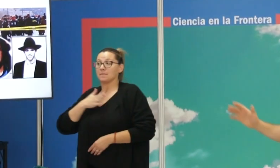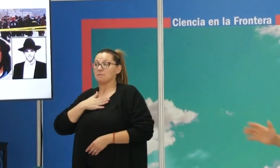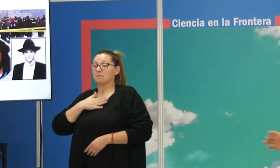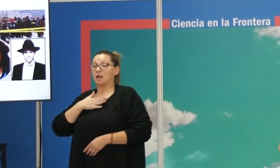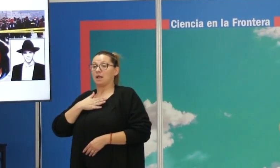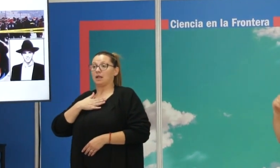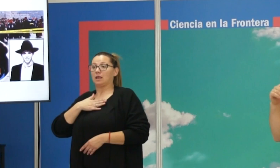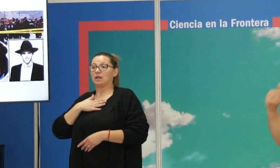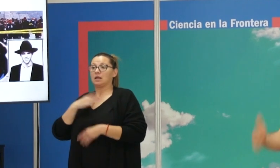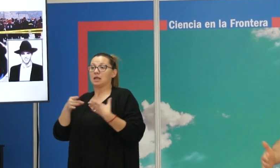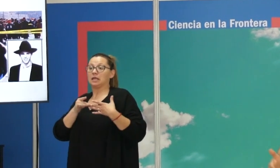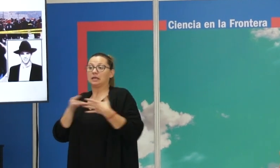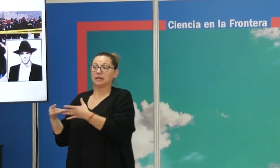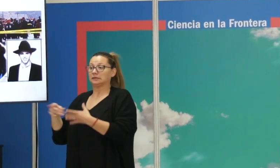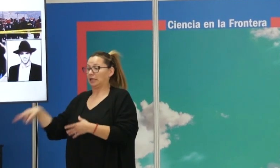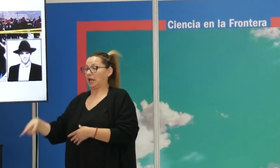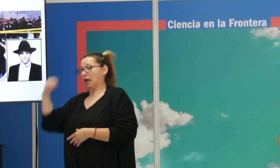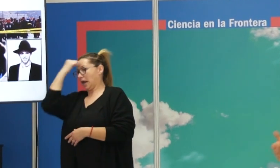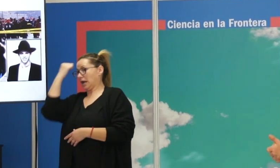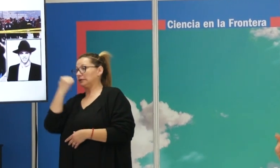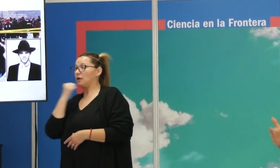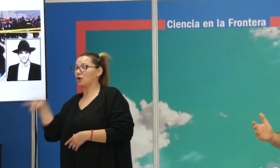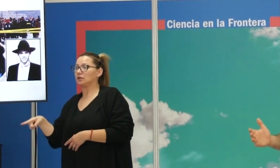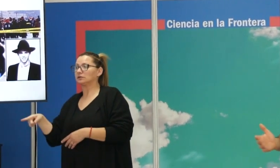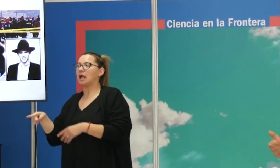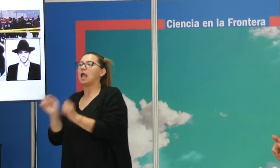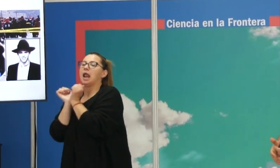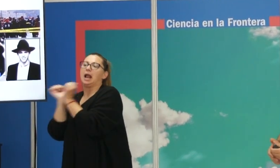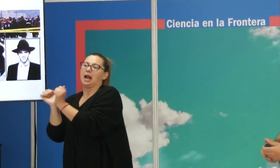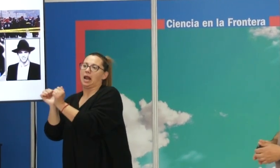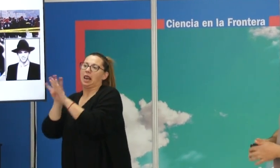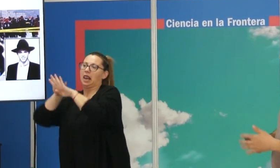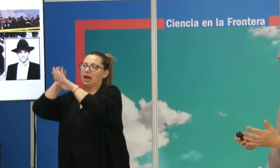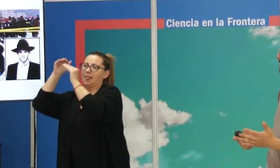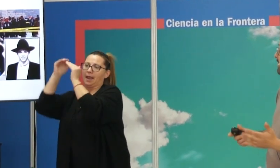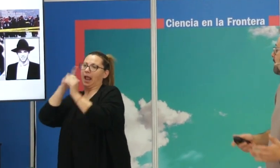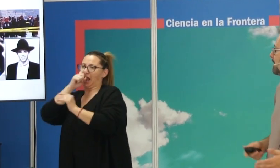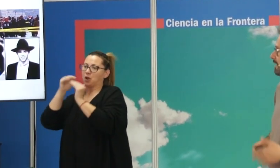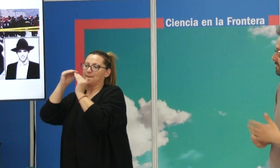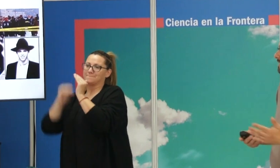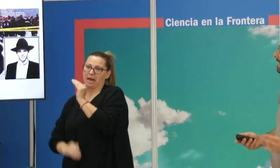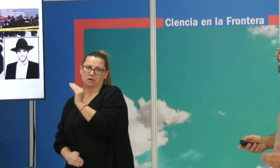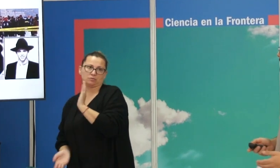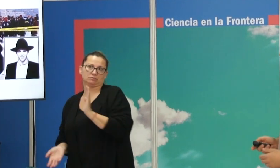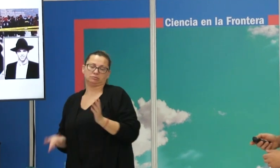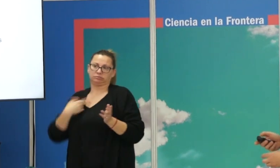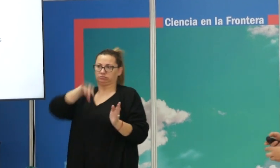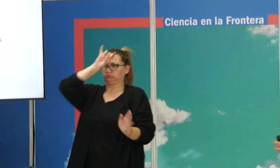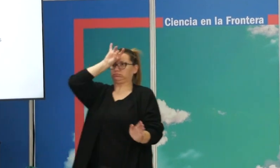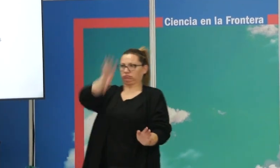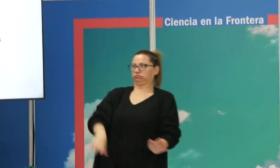un cierto pluralismo, tiene muchísimas consecuencias. Algunas de ellas que nos dejan muy perplejos y